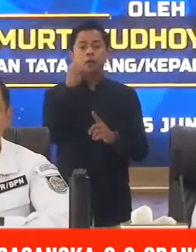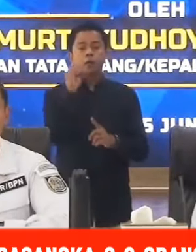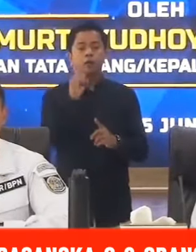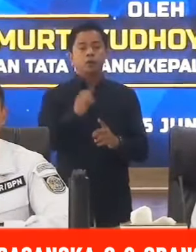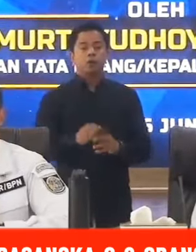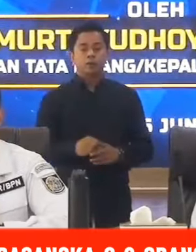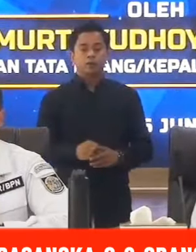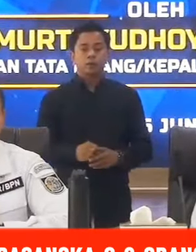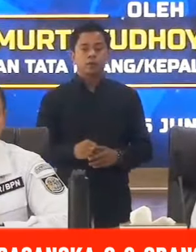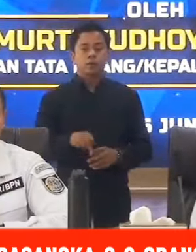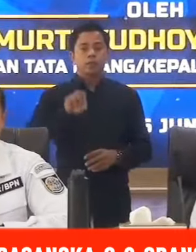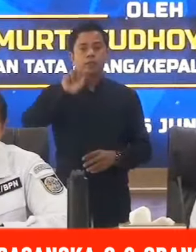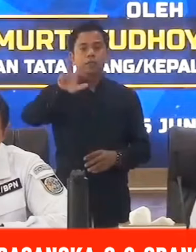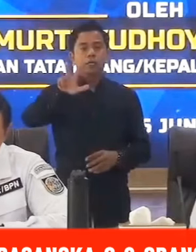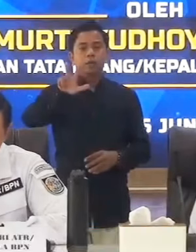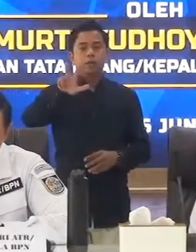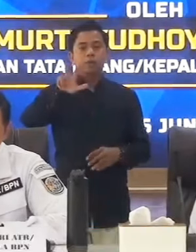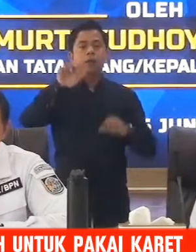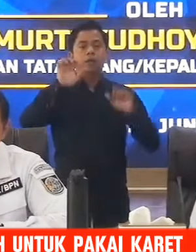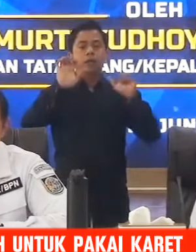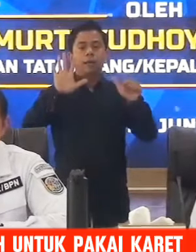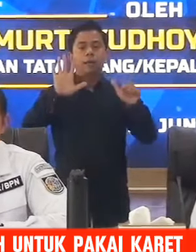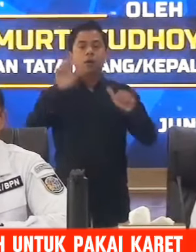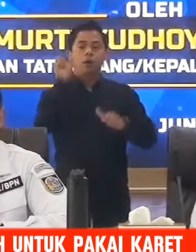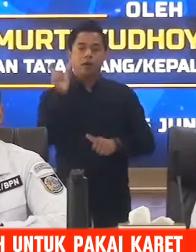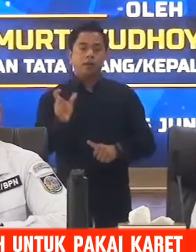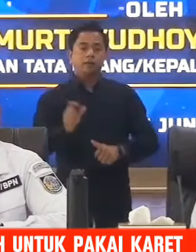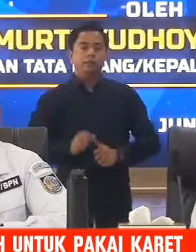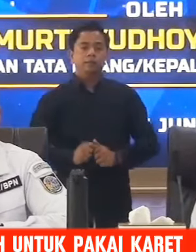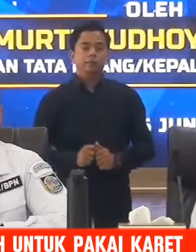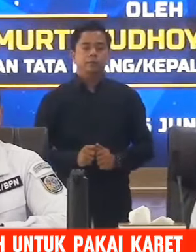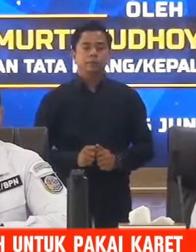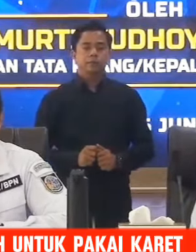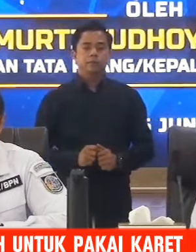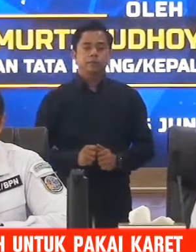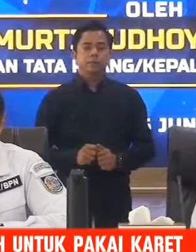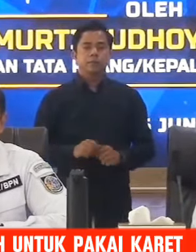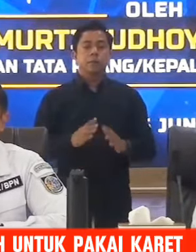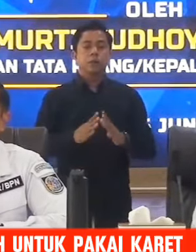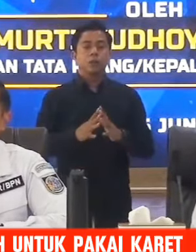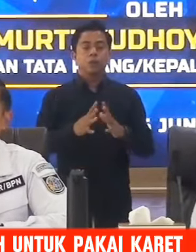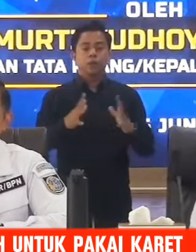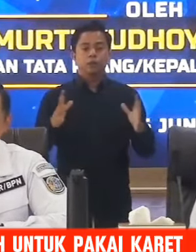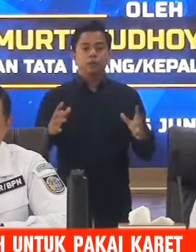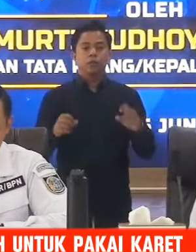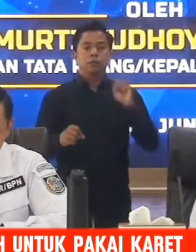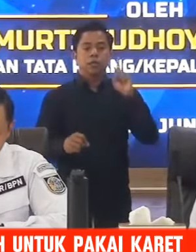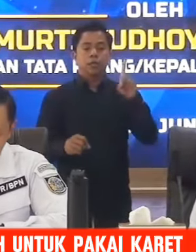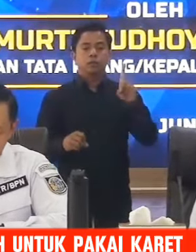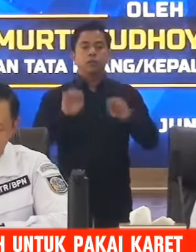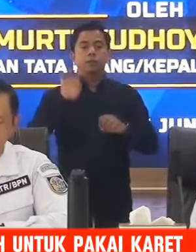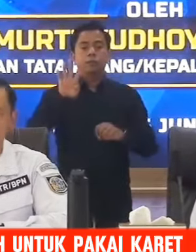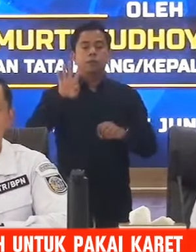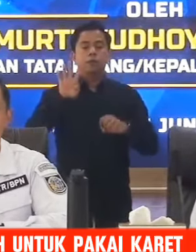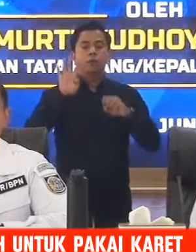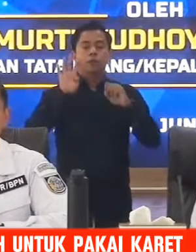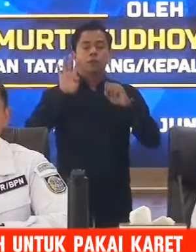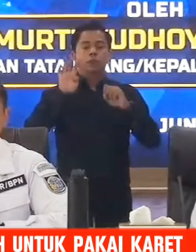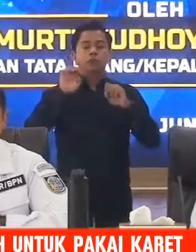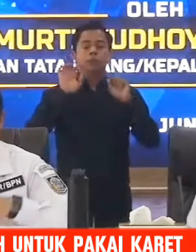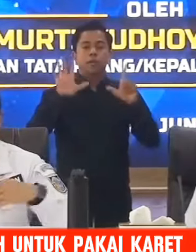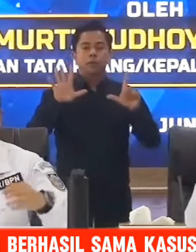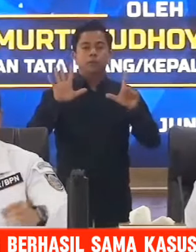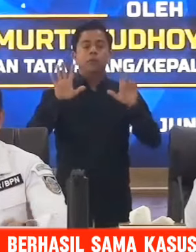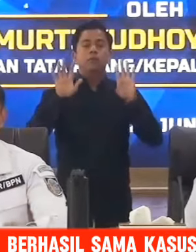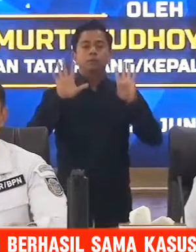tersangka 36 orang. Luas objek tanah mencakup 194 hektar dengan potensi